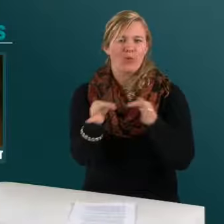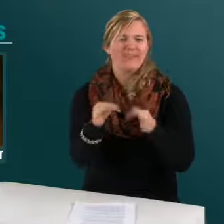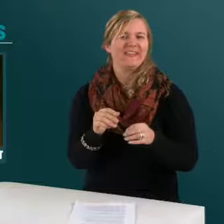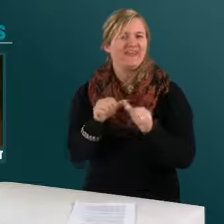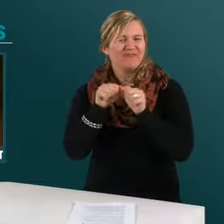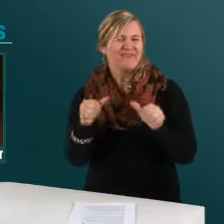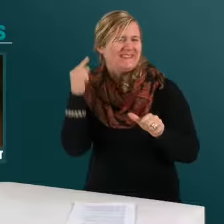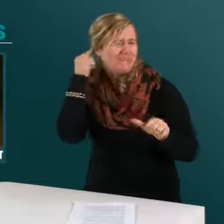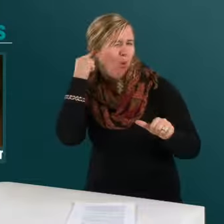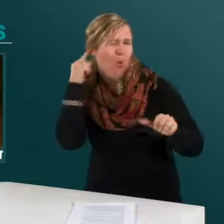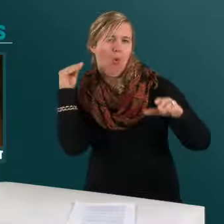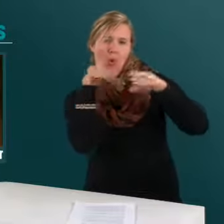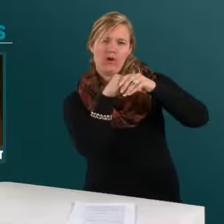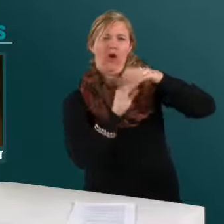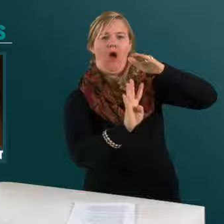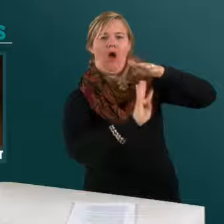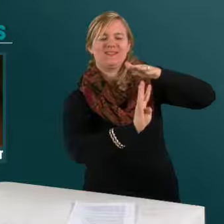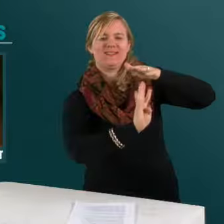funktionieren wie die haarzellen im ohr